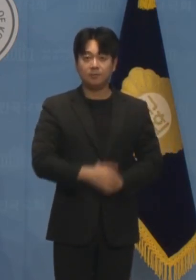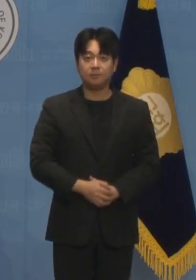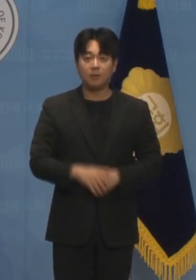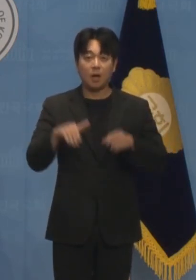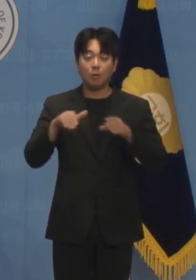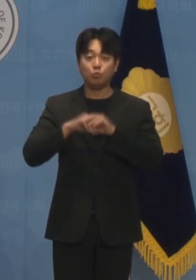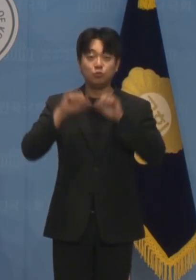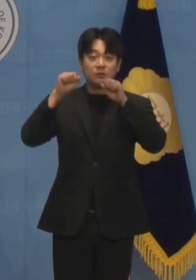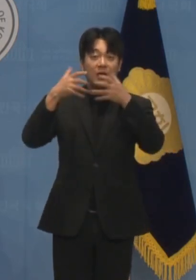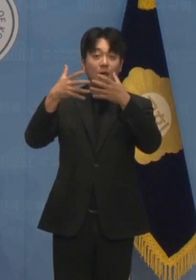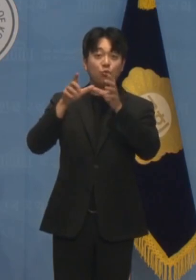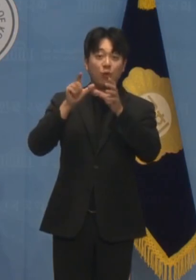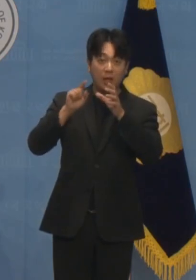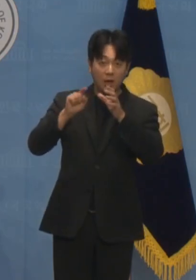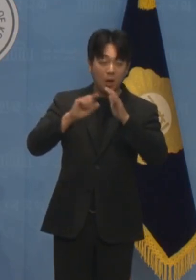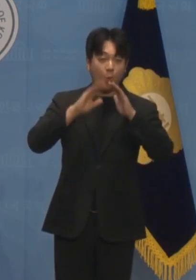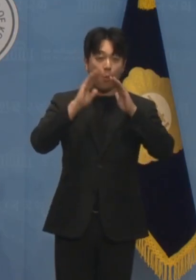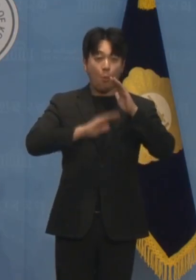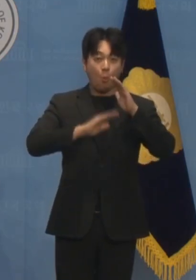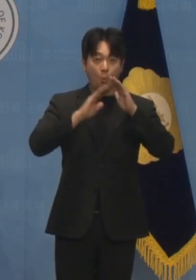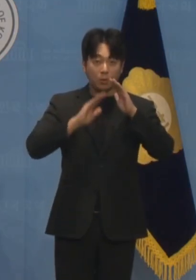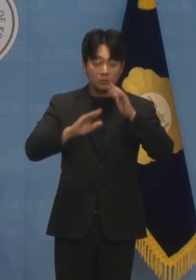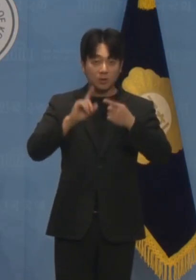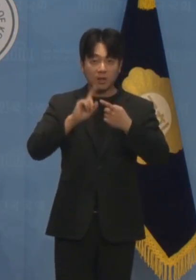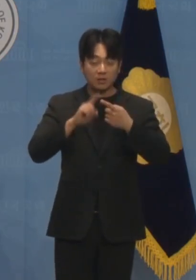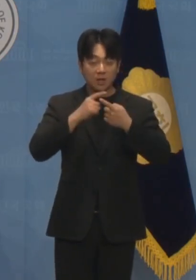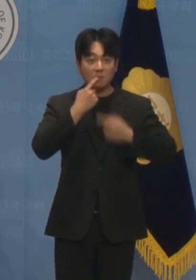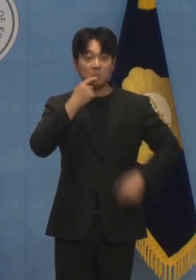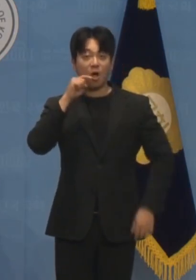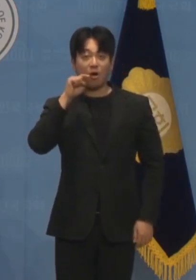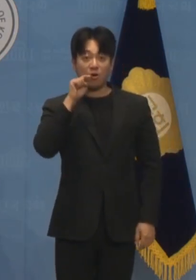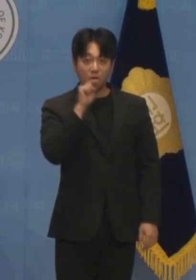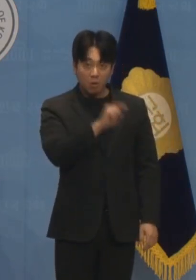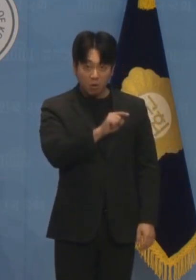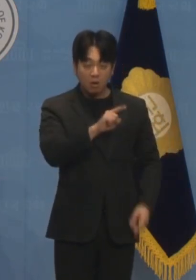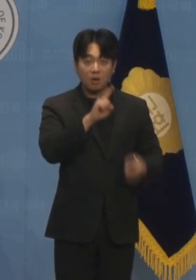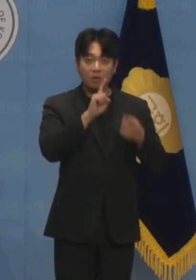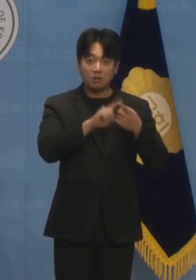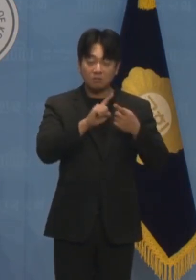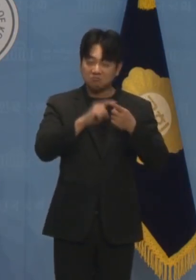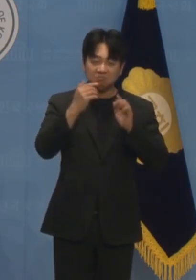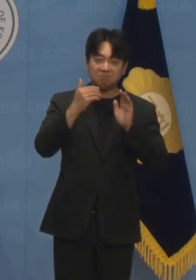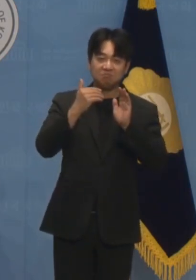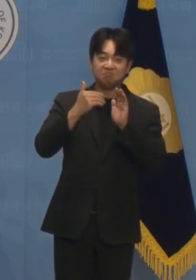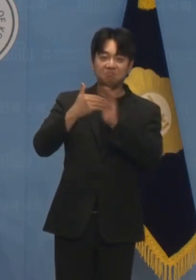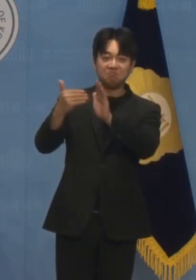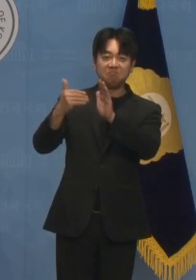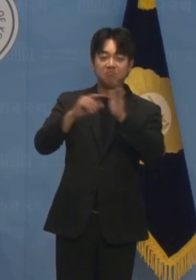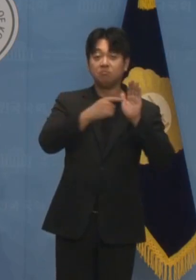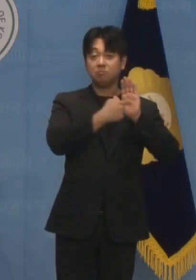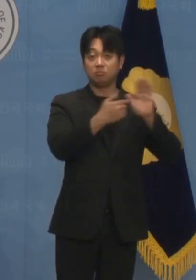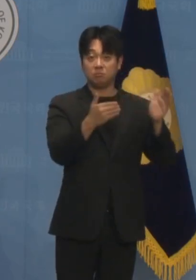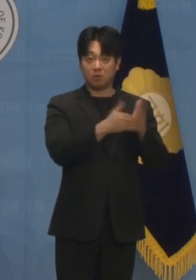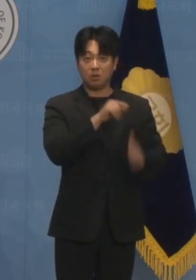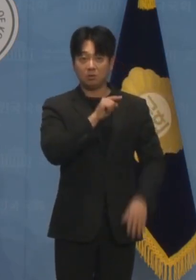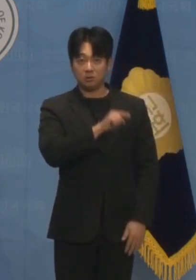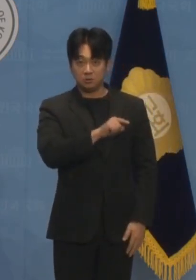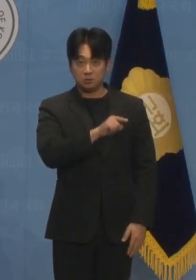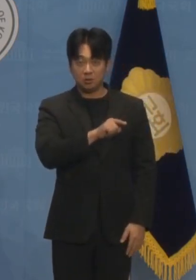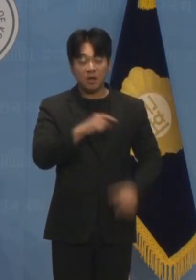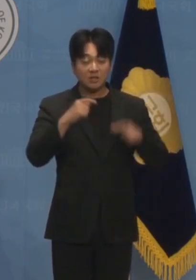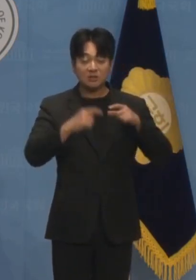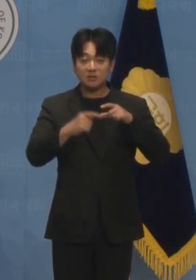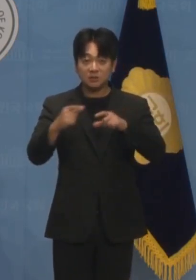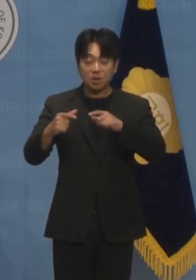문체부의 스포츠 공정위에 대한 시정명령 이행을 공개적으로 거부하면서 시도 체육회장